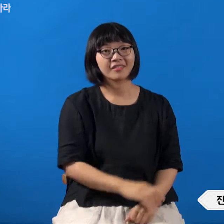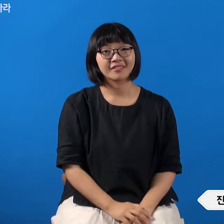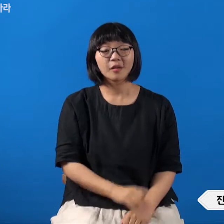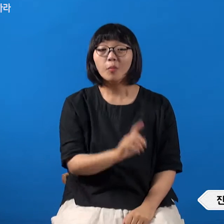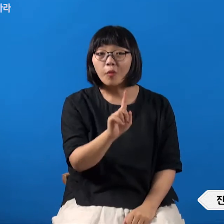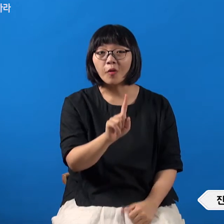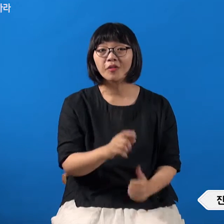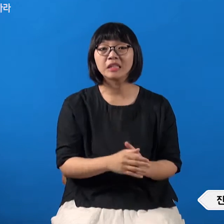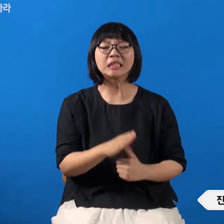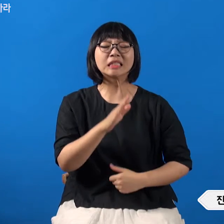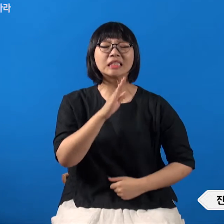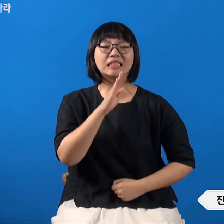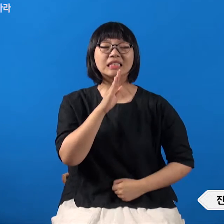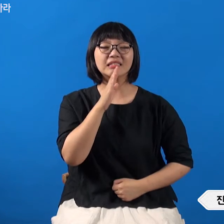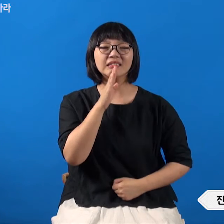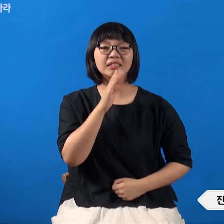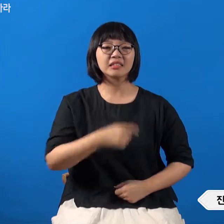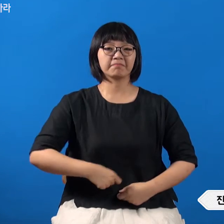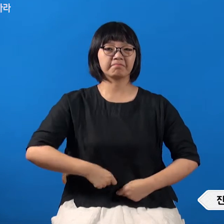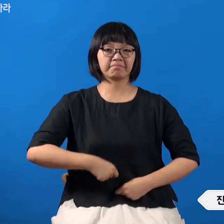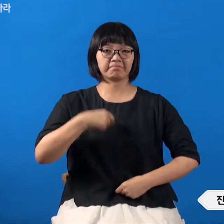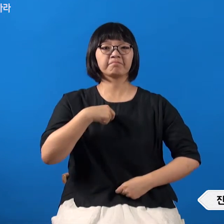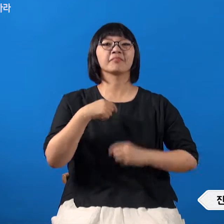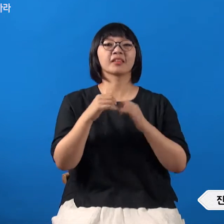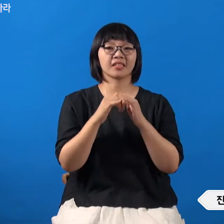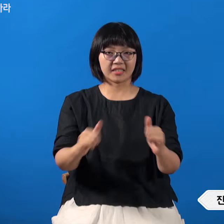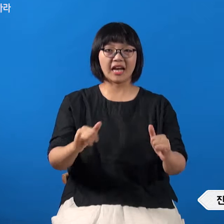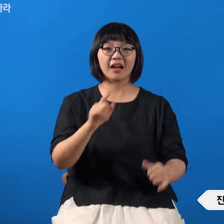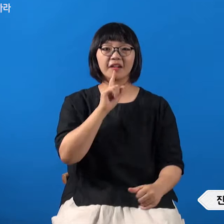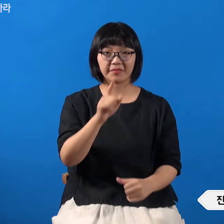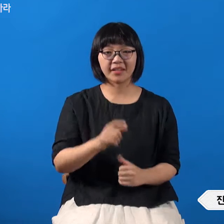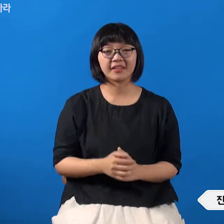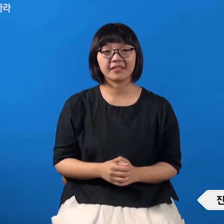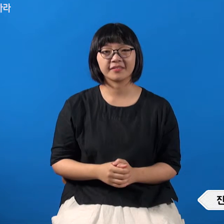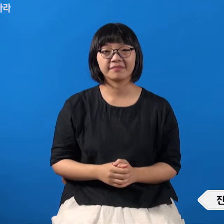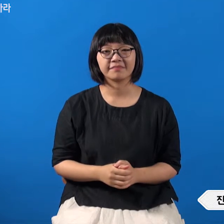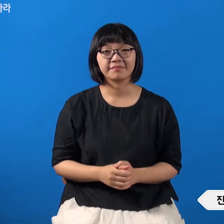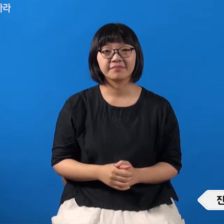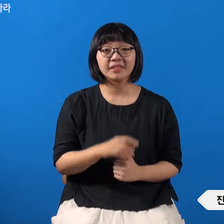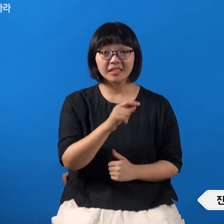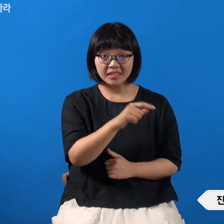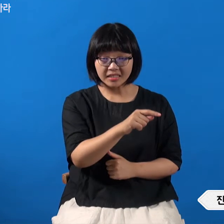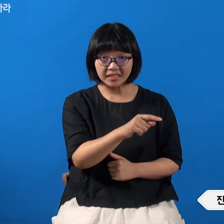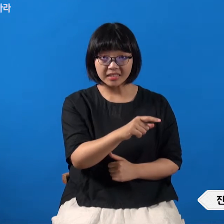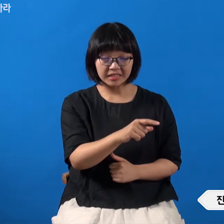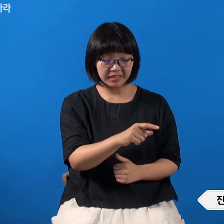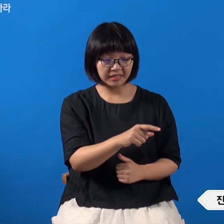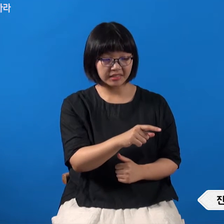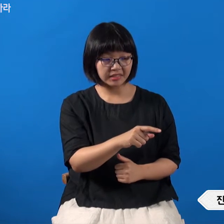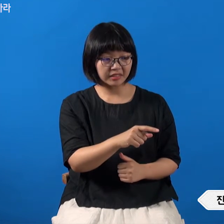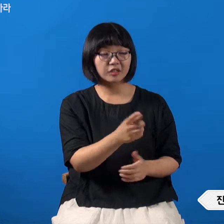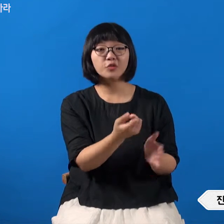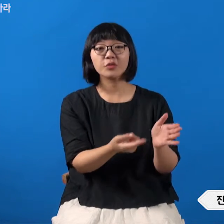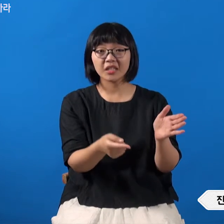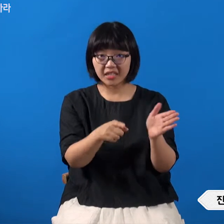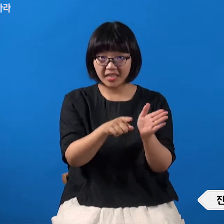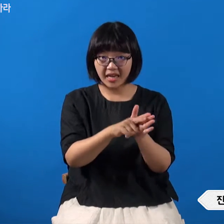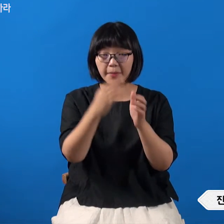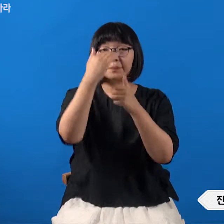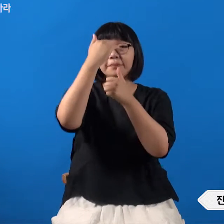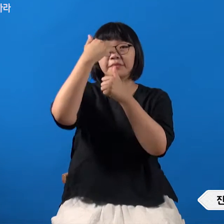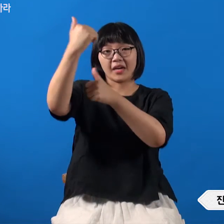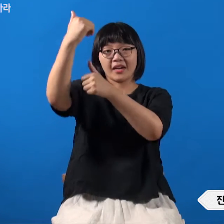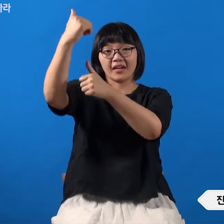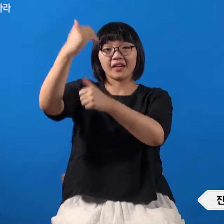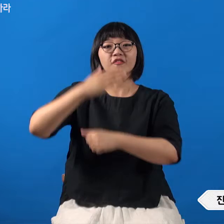그것이 진정한 참된 경건이라고 말씀하시며, 바로 그 경건을 향해 부르심을 받은